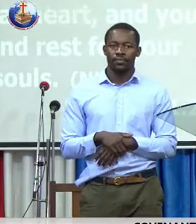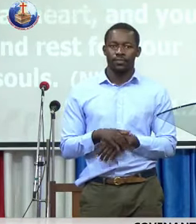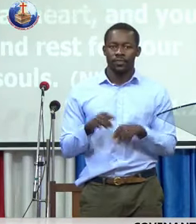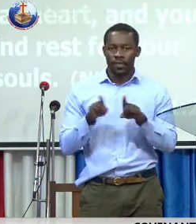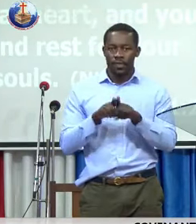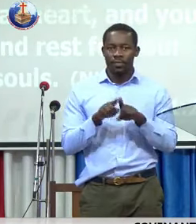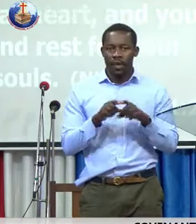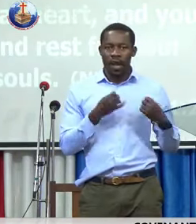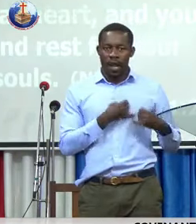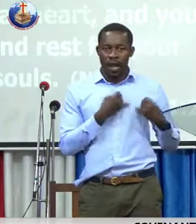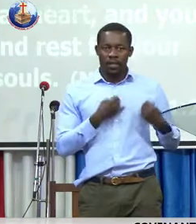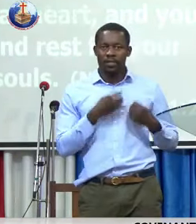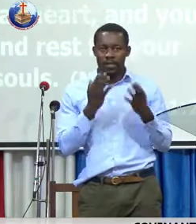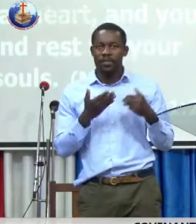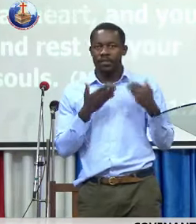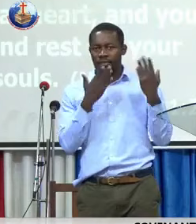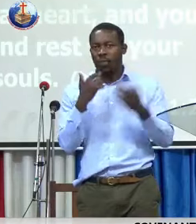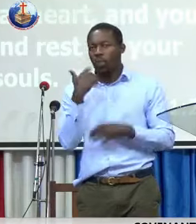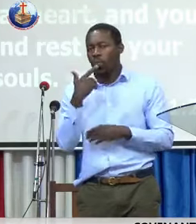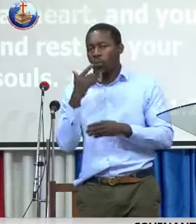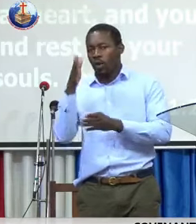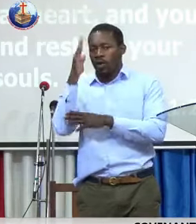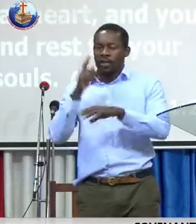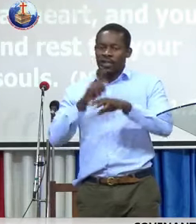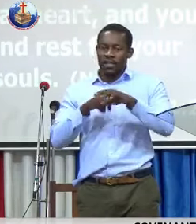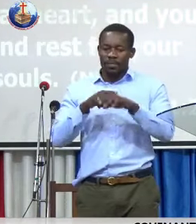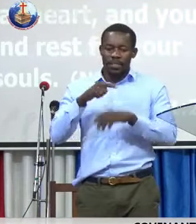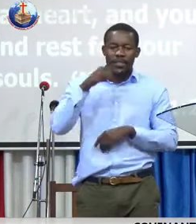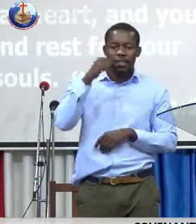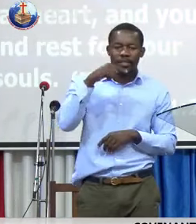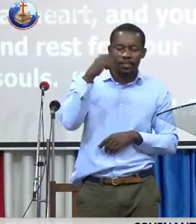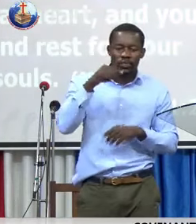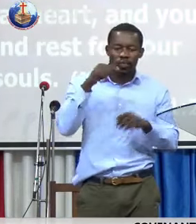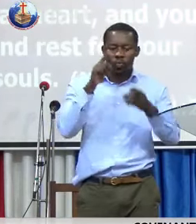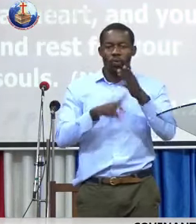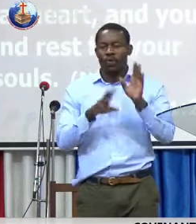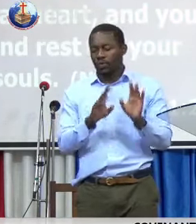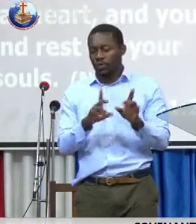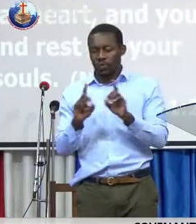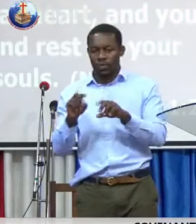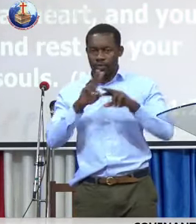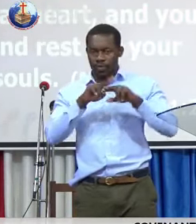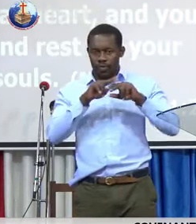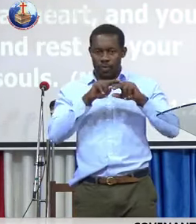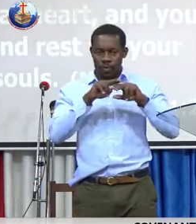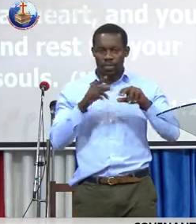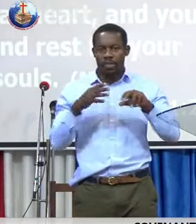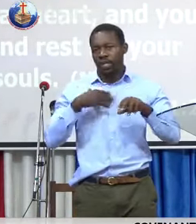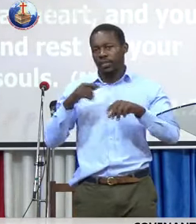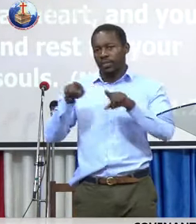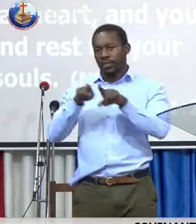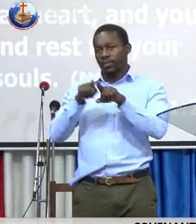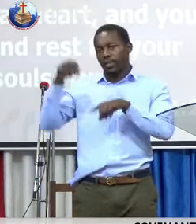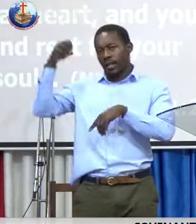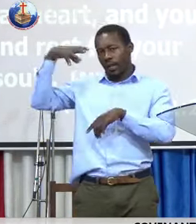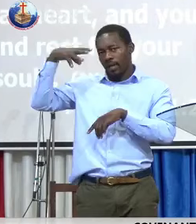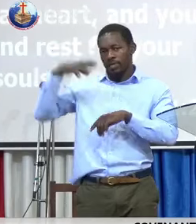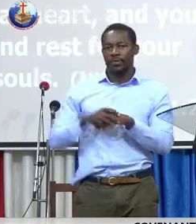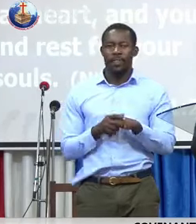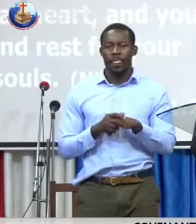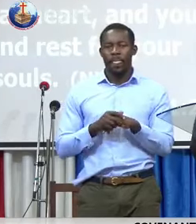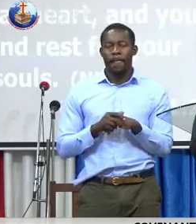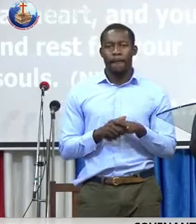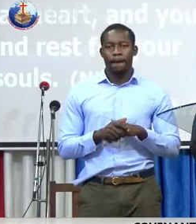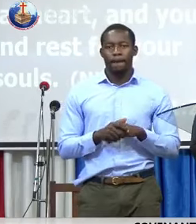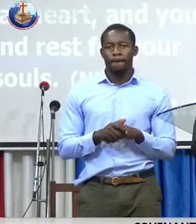will submit to God when he is instructing us on what to do so that we can be salt and light. Na mioyo yetu itanyenyekea kwa Mungu wakati ambapo anatuagiza